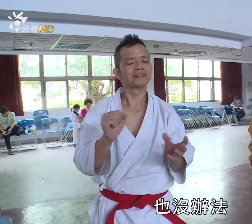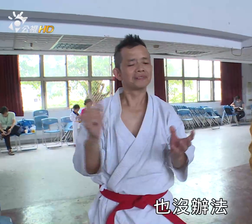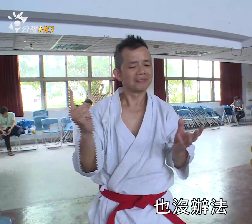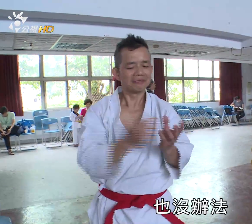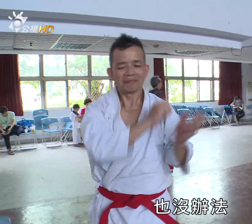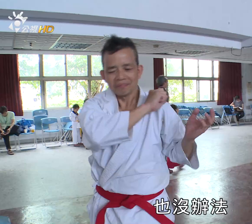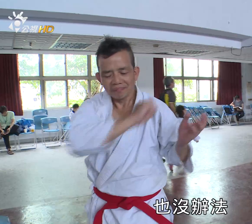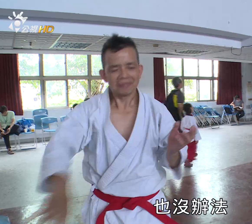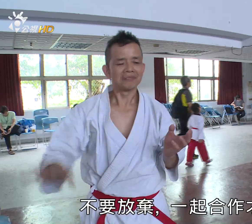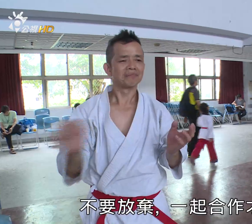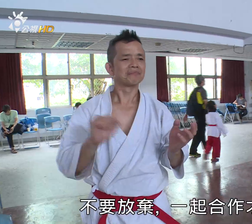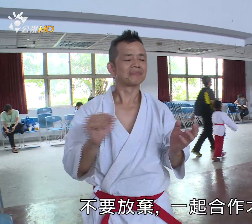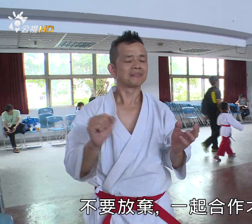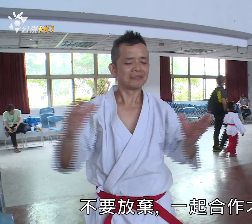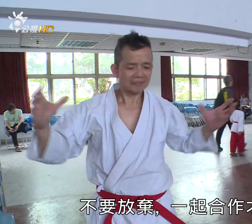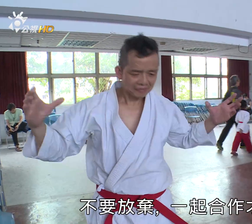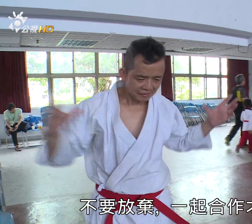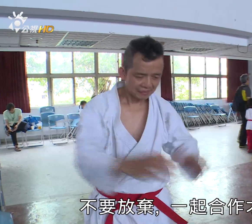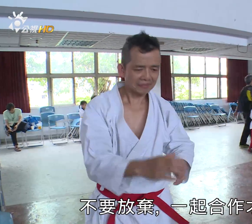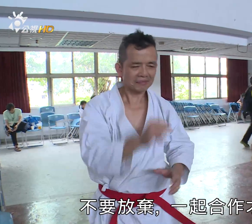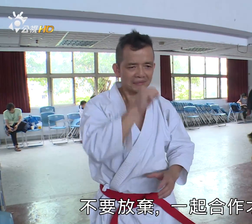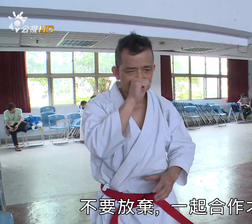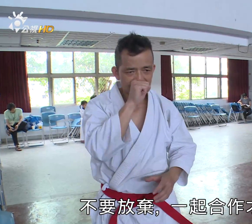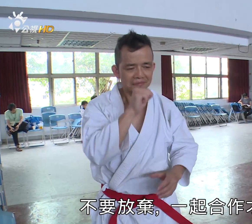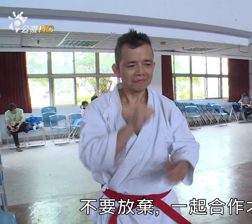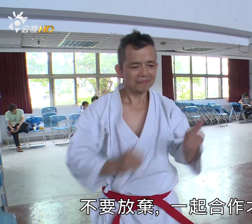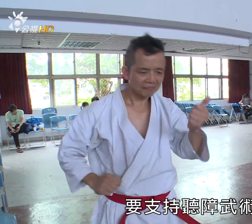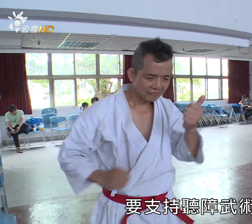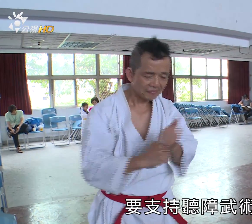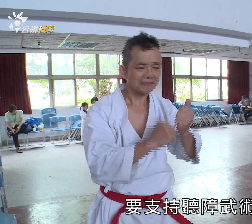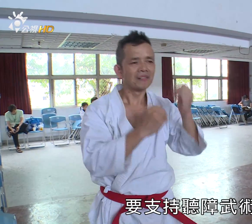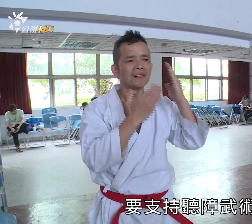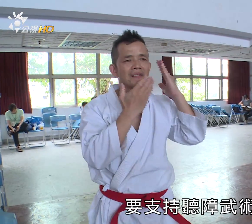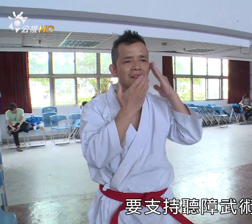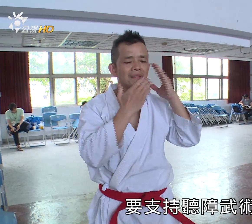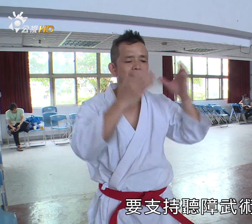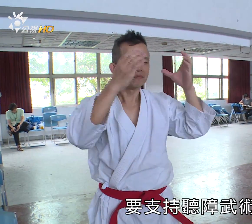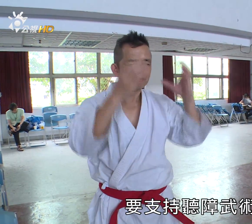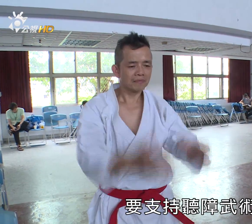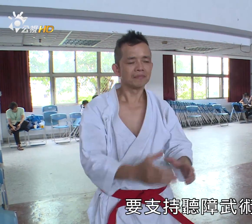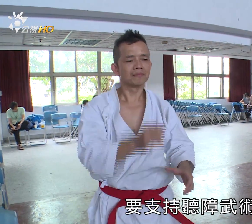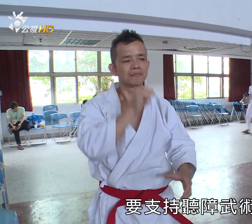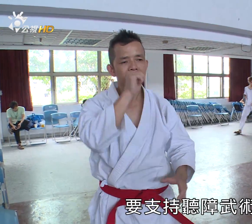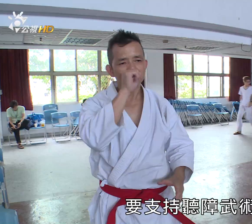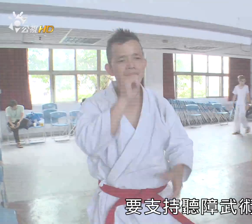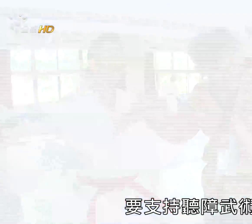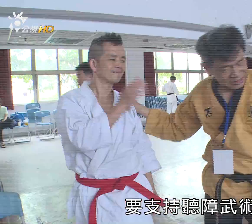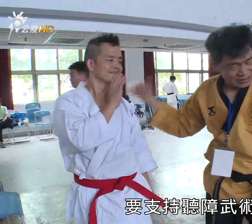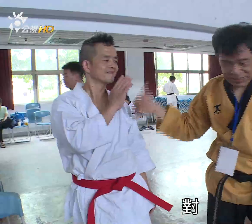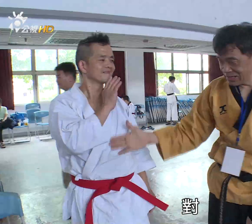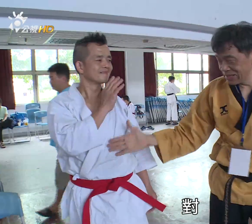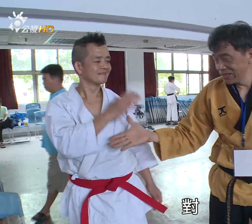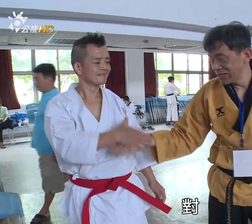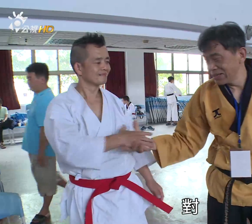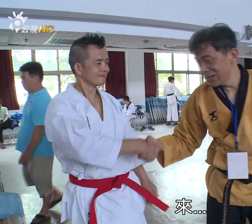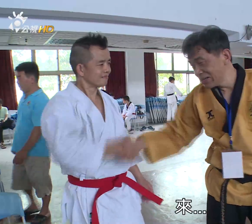办法，不要放弃，一起合作才好嘛。要支持听障武术。嗯，对。 来